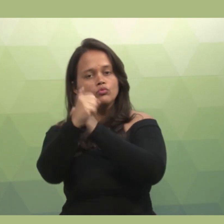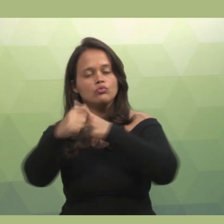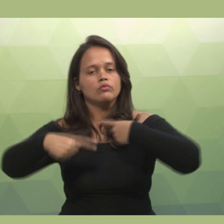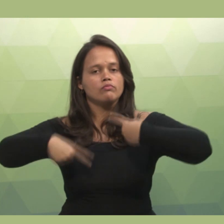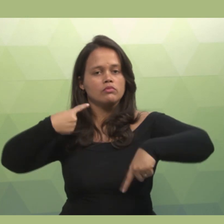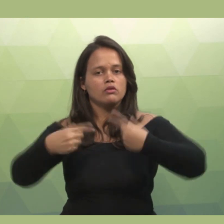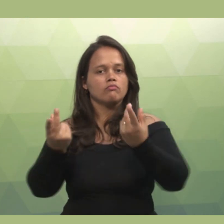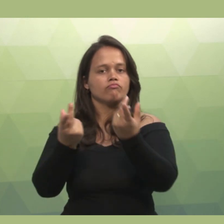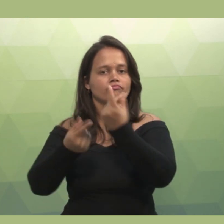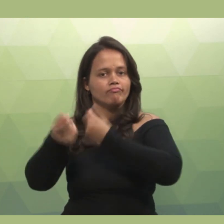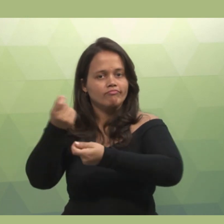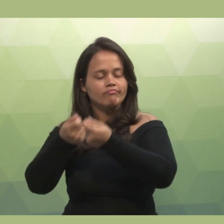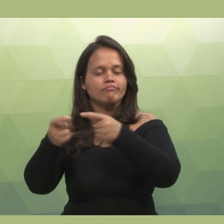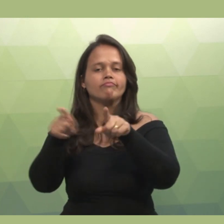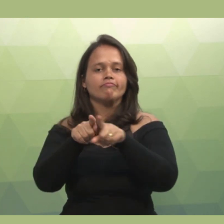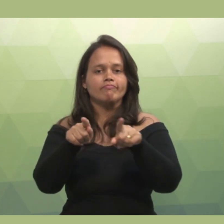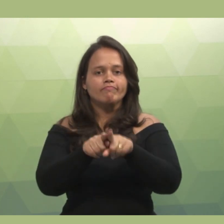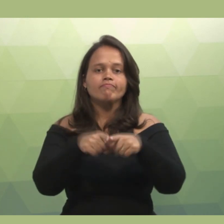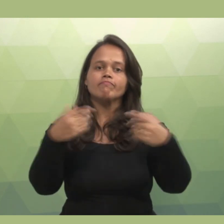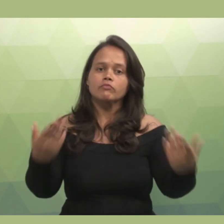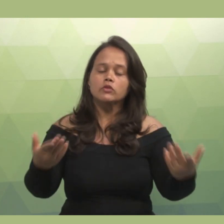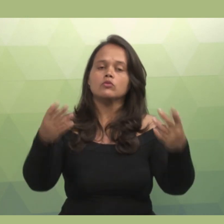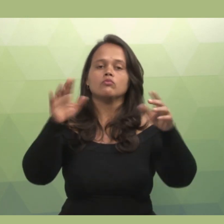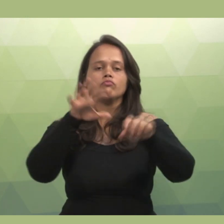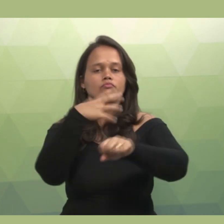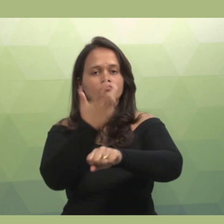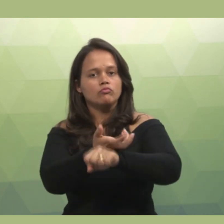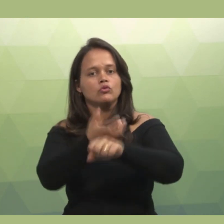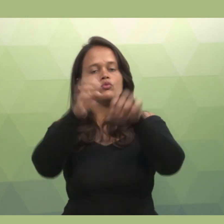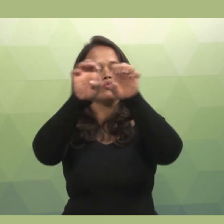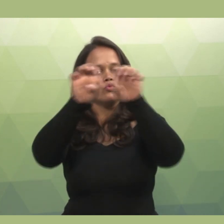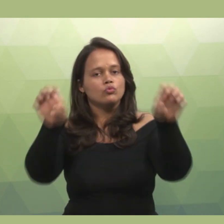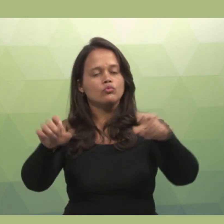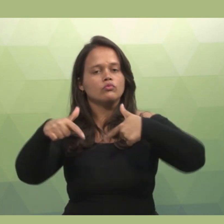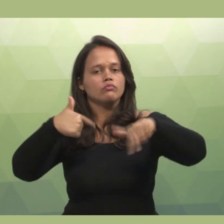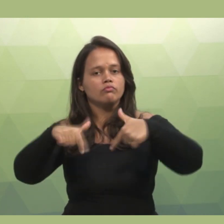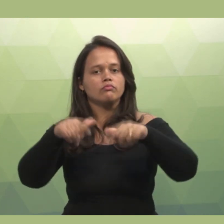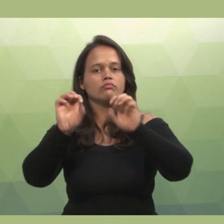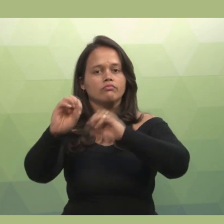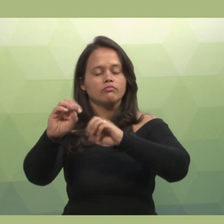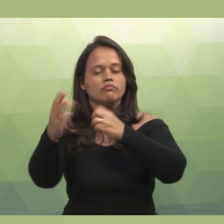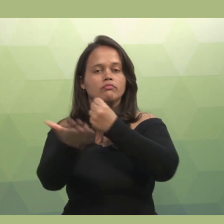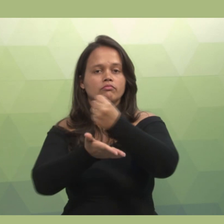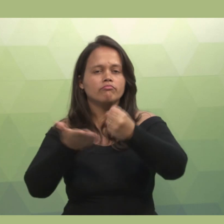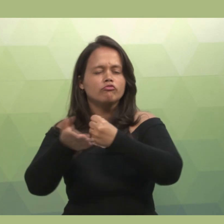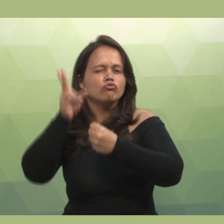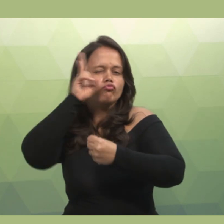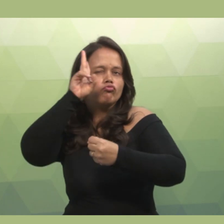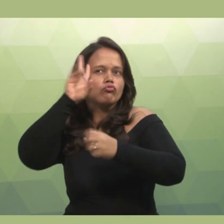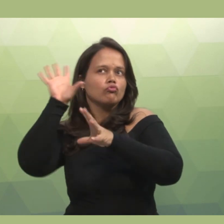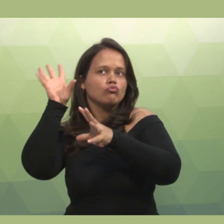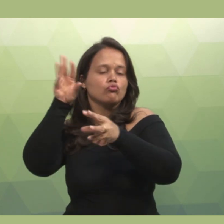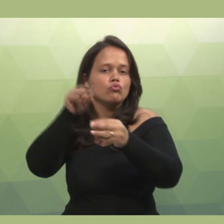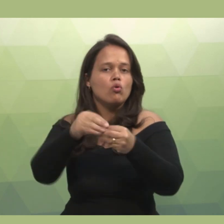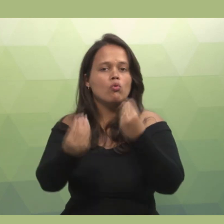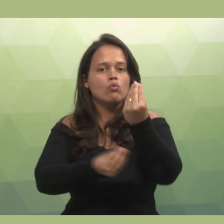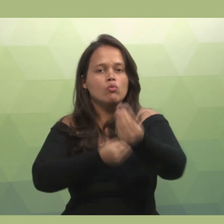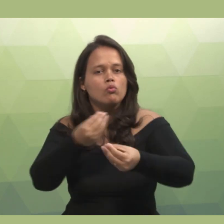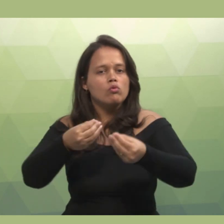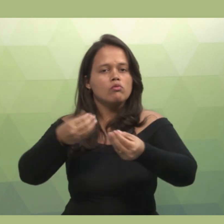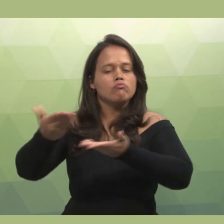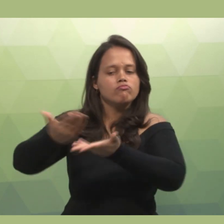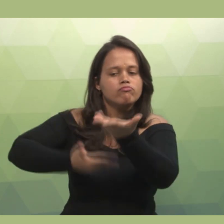Educação Básica aborda uma história que se relaciona às formas específicas de organização da sociedade e